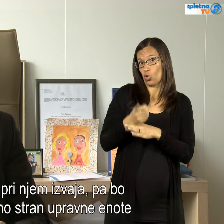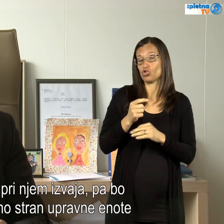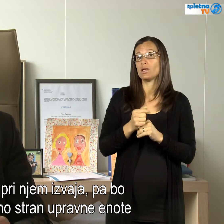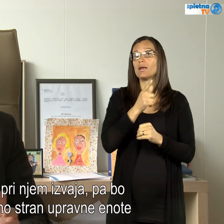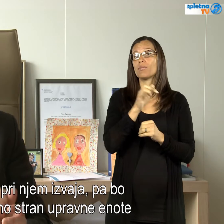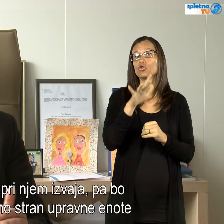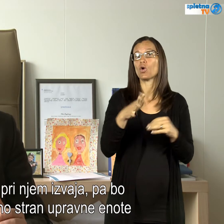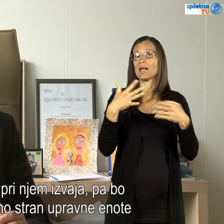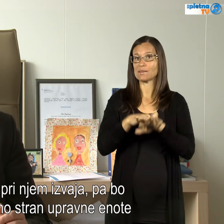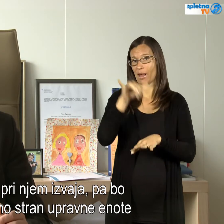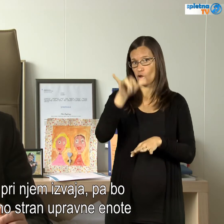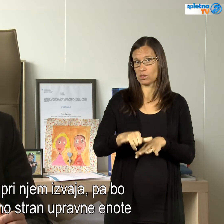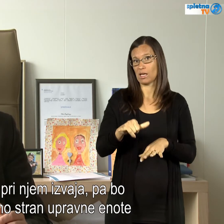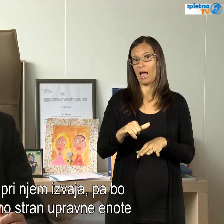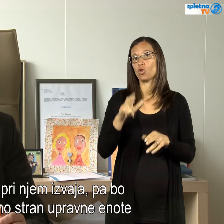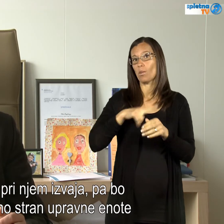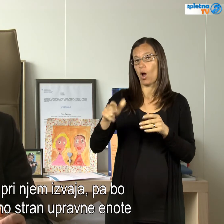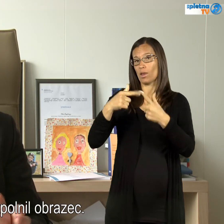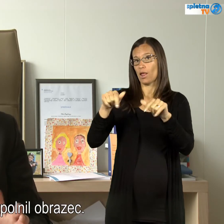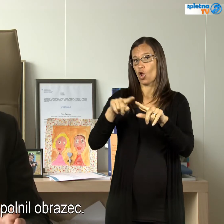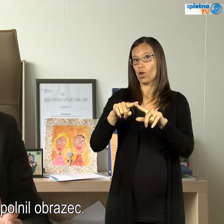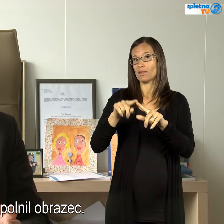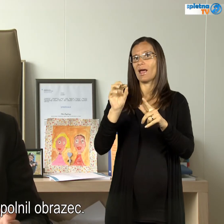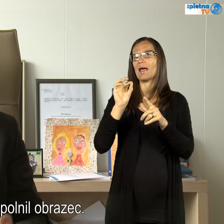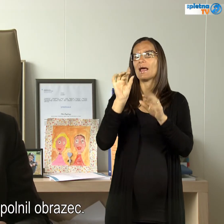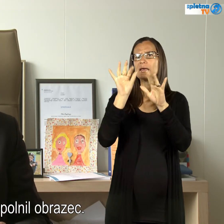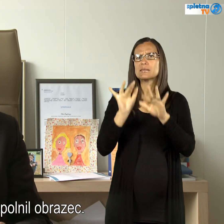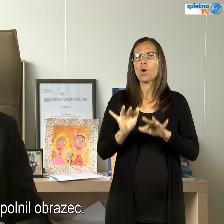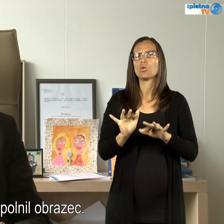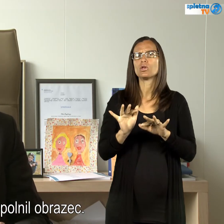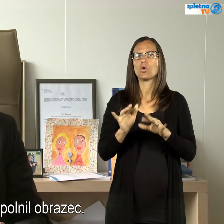šel na spletno stran upravne enote, izpolnil obrazec.